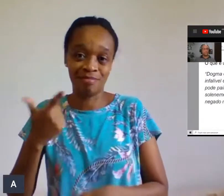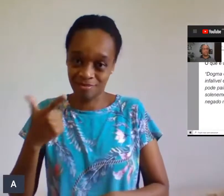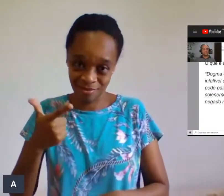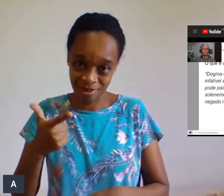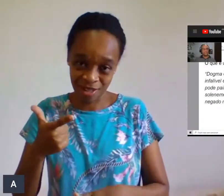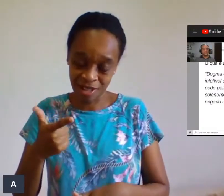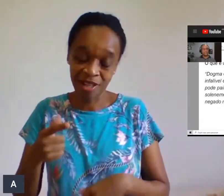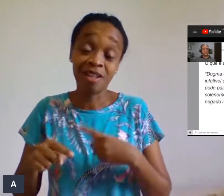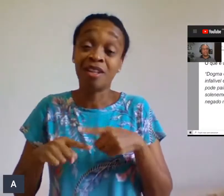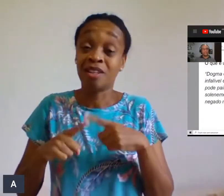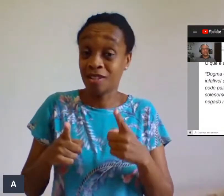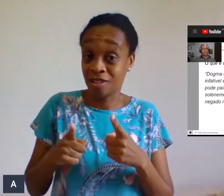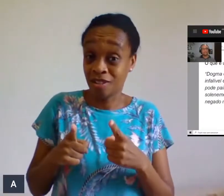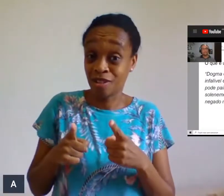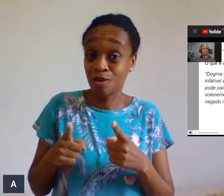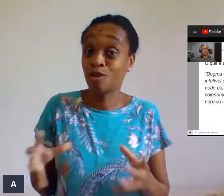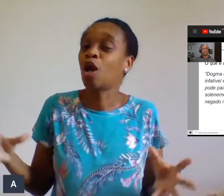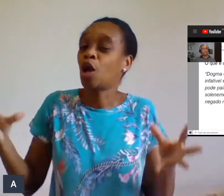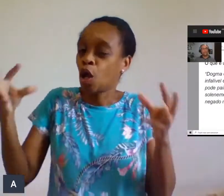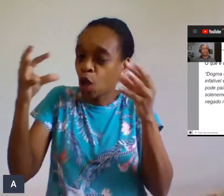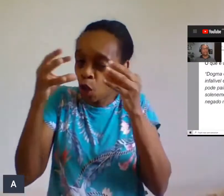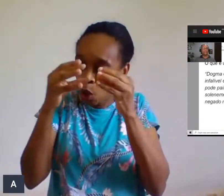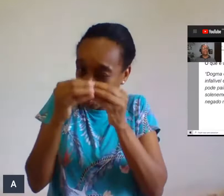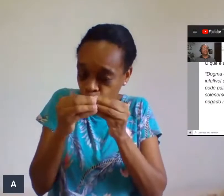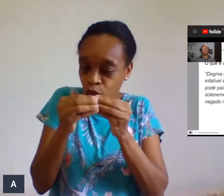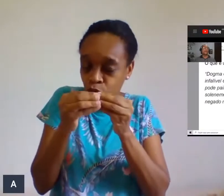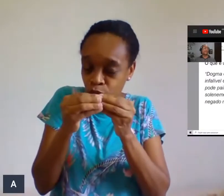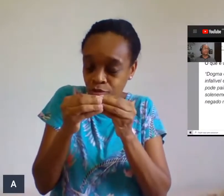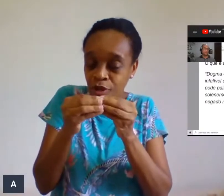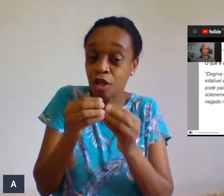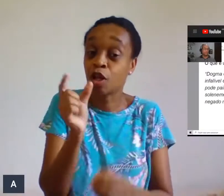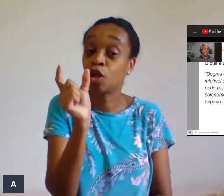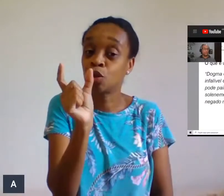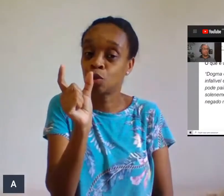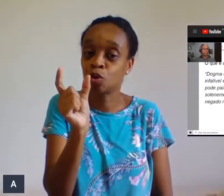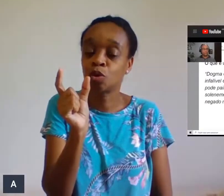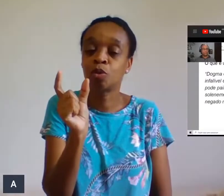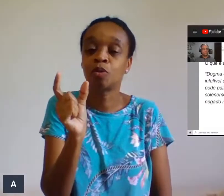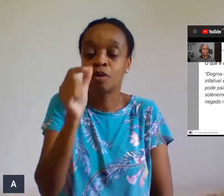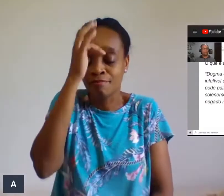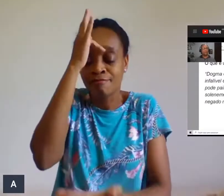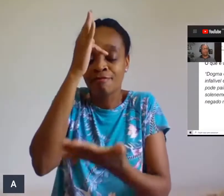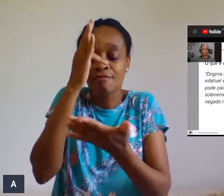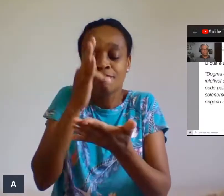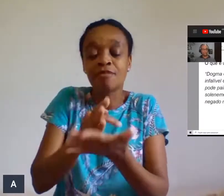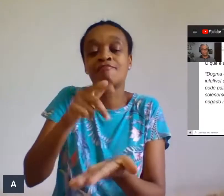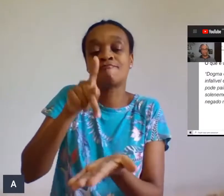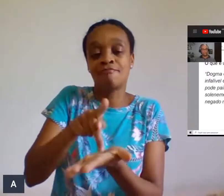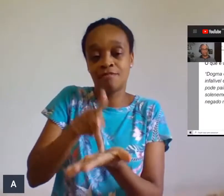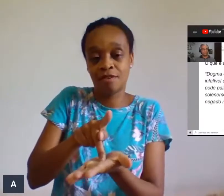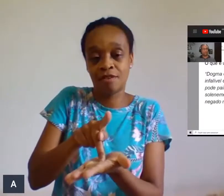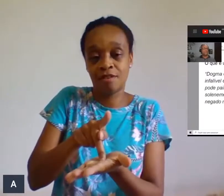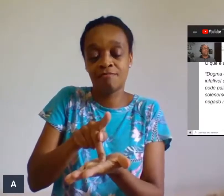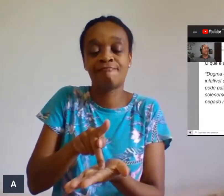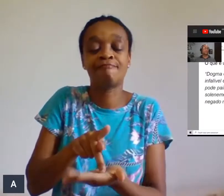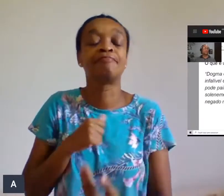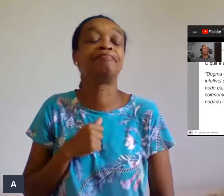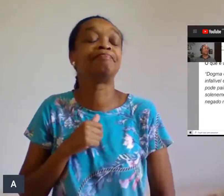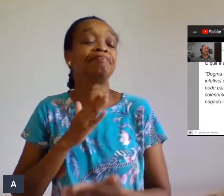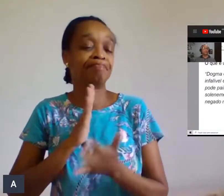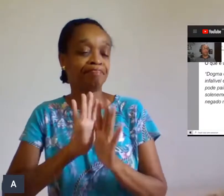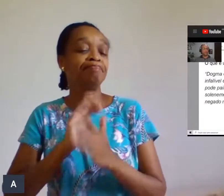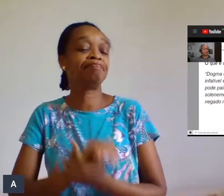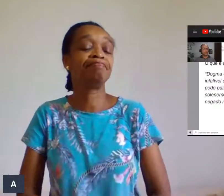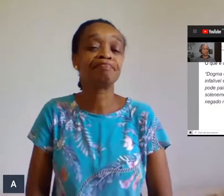vamos nos ater a os dogmas marianos. Bom, o que é um dogma? Para